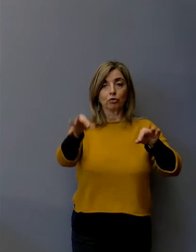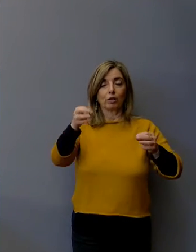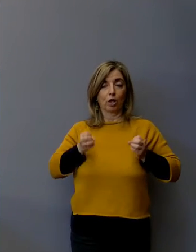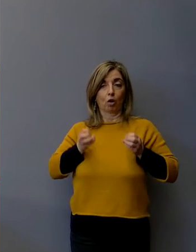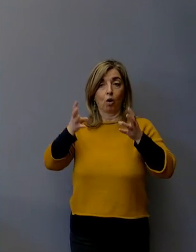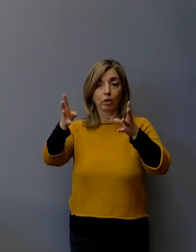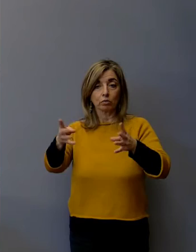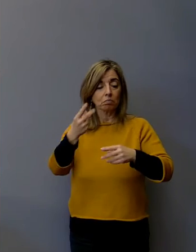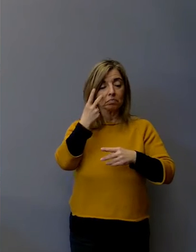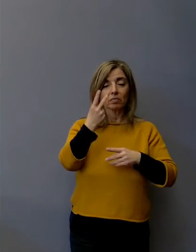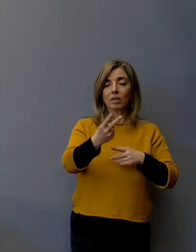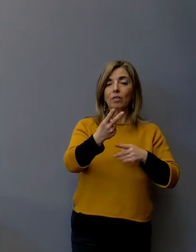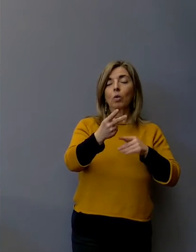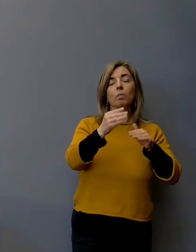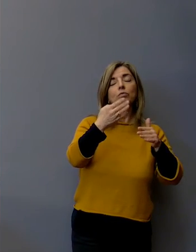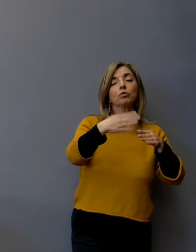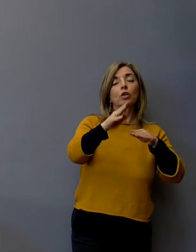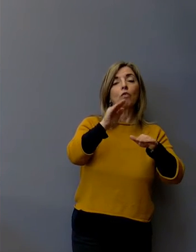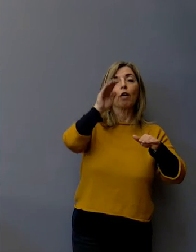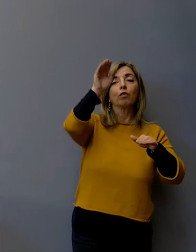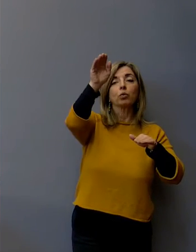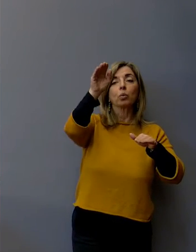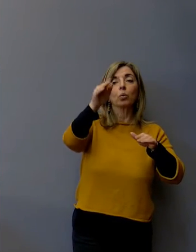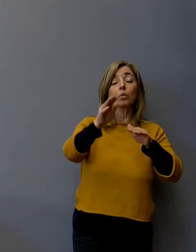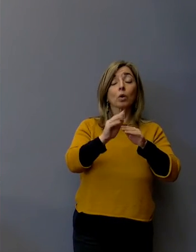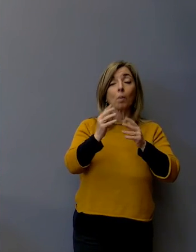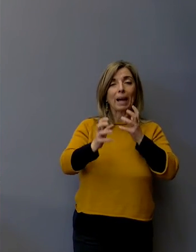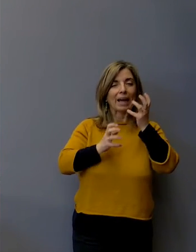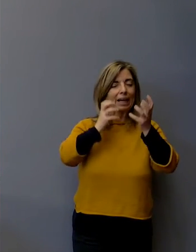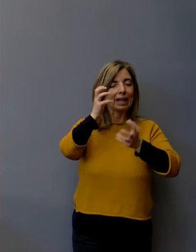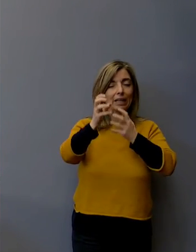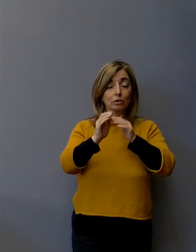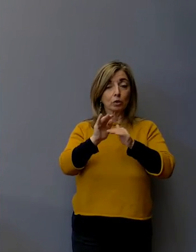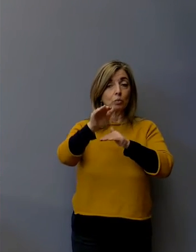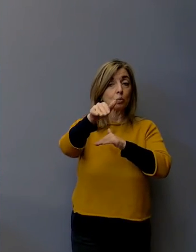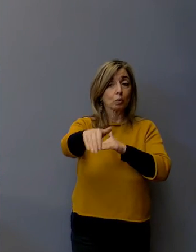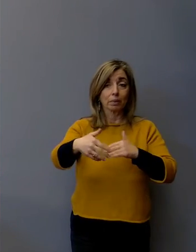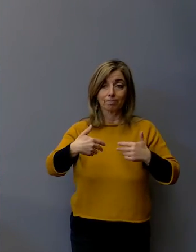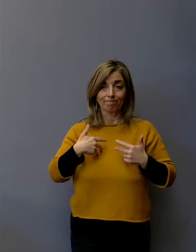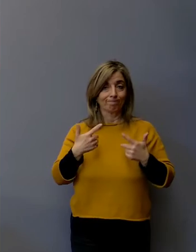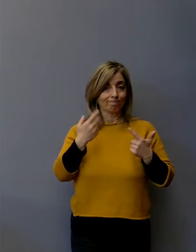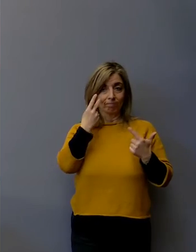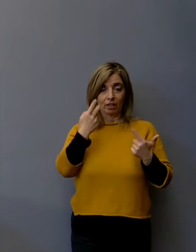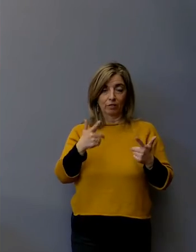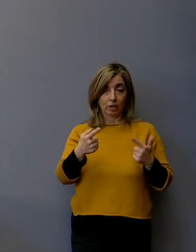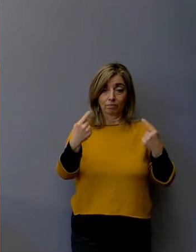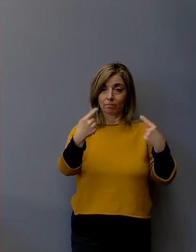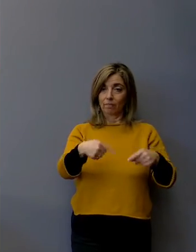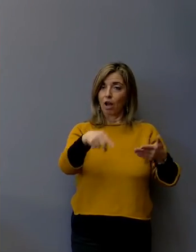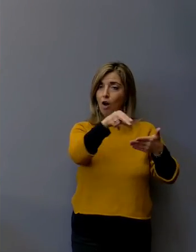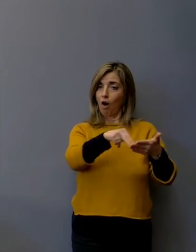supera questa crisi pesantissima scommettendo sulle grandi potenzialità delle genovesi e dei genovesi per questo nostro voto sarà